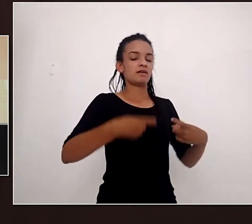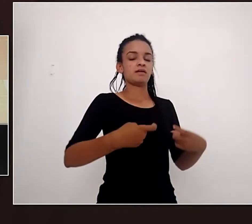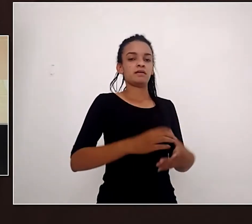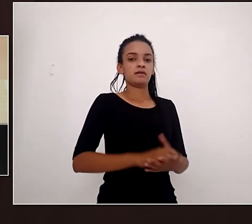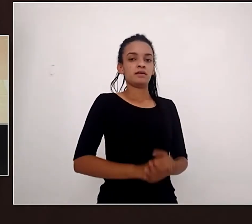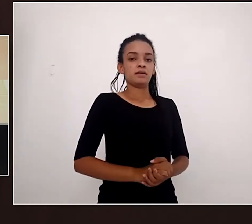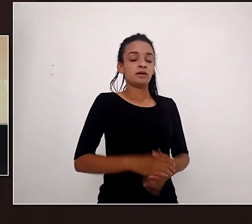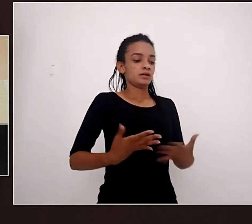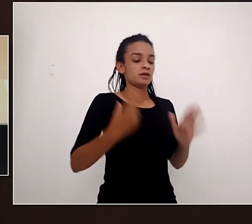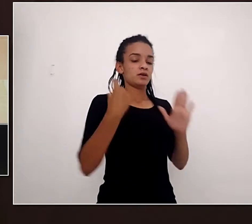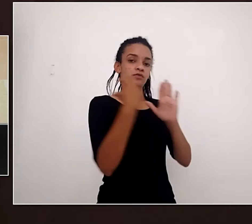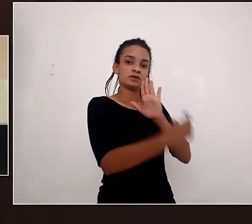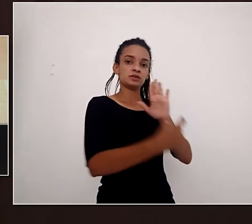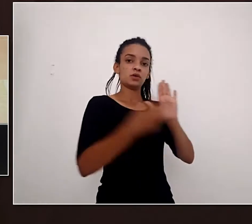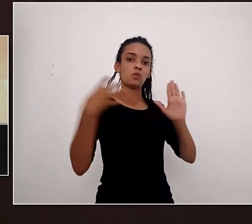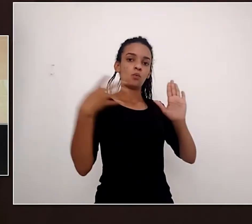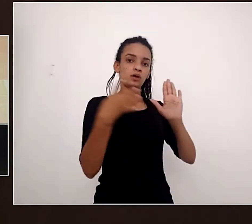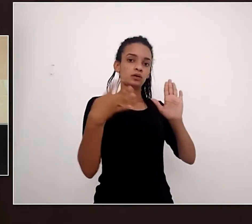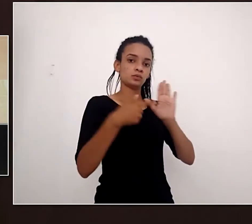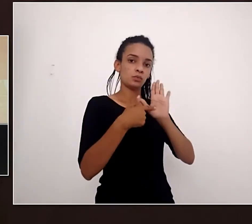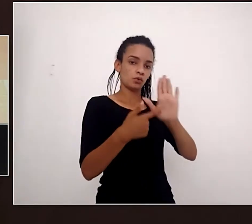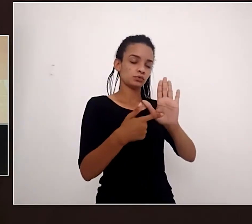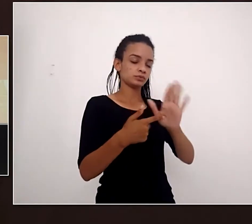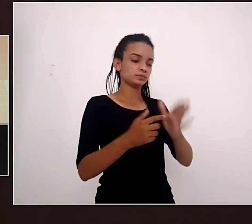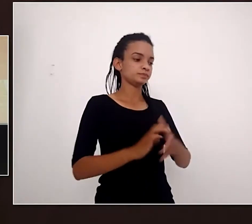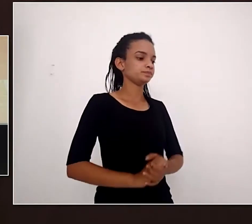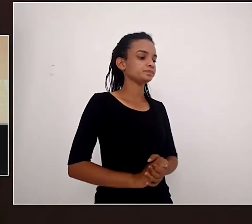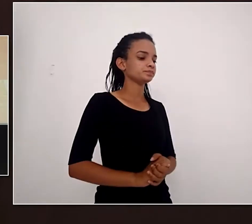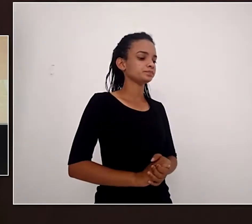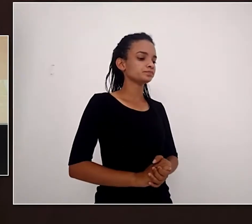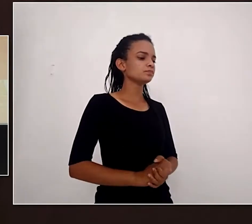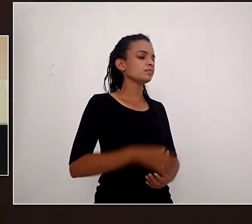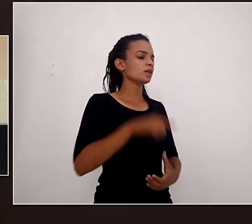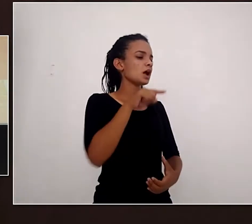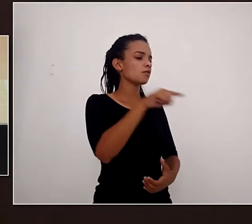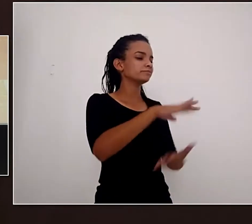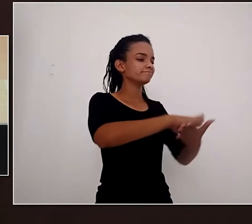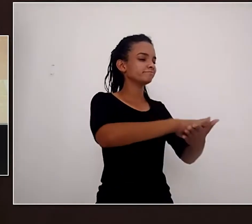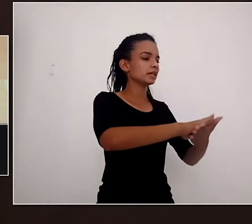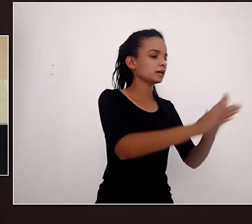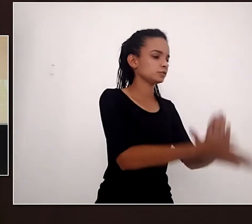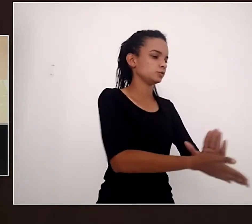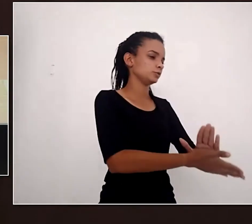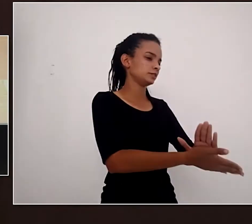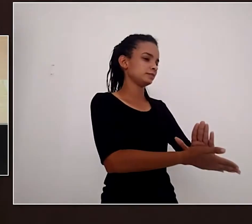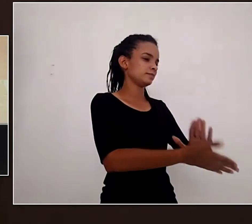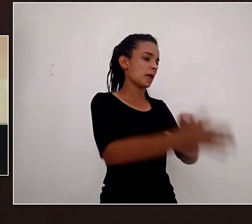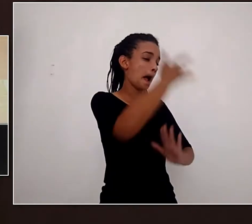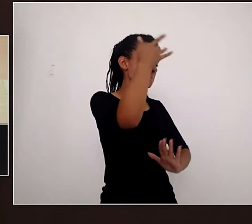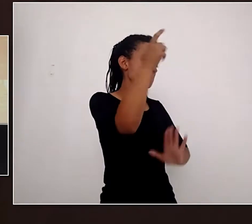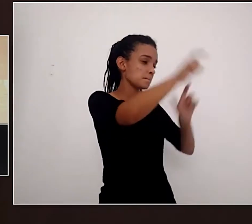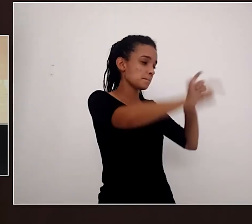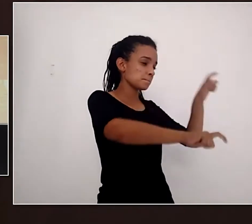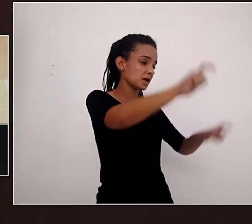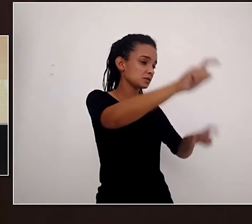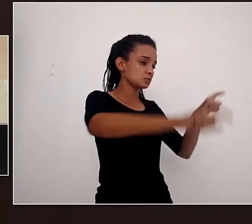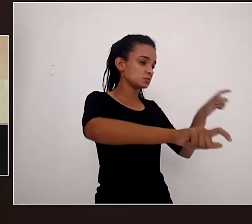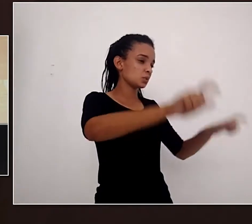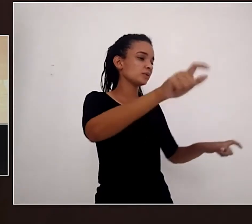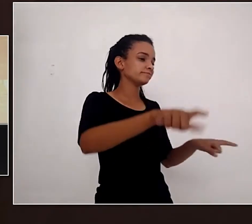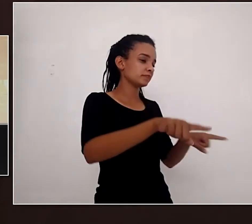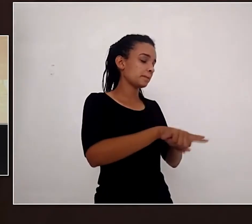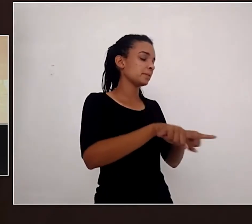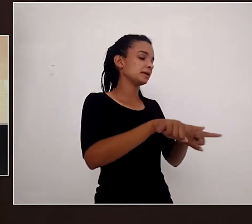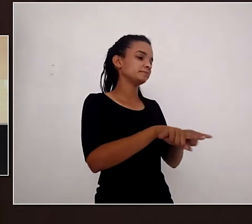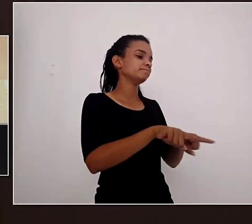versículo 44, e te arrasarão e aos teus filhos dentro de ti, porque a situação,